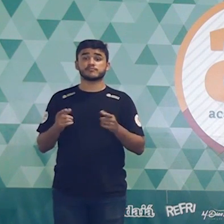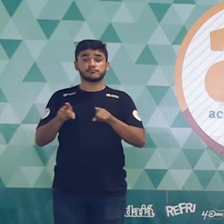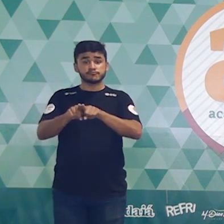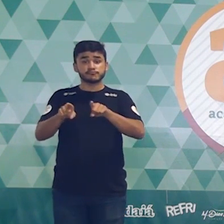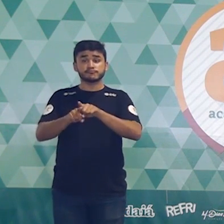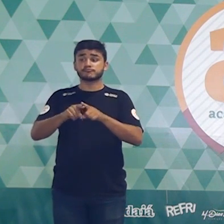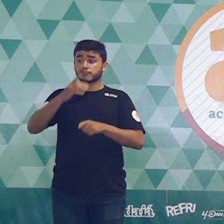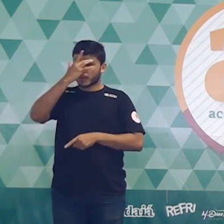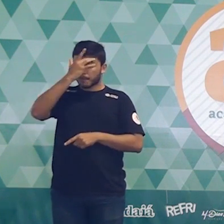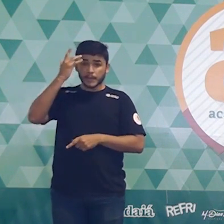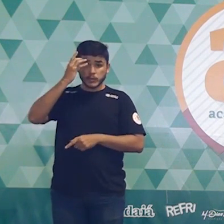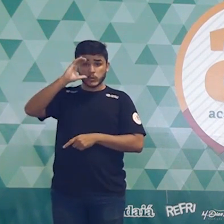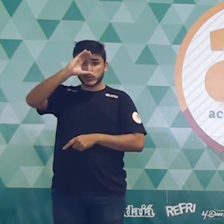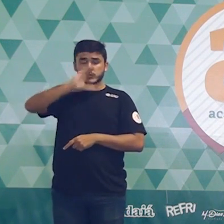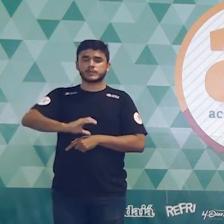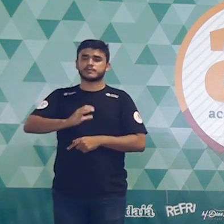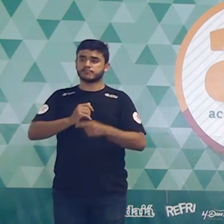cidadãos,